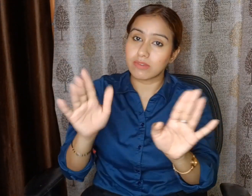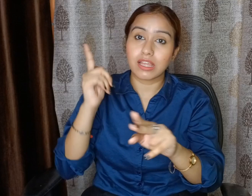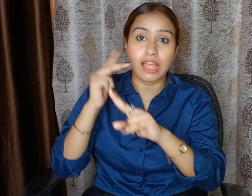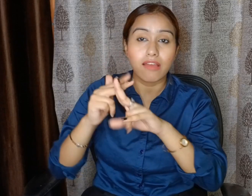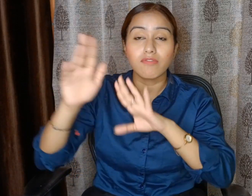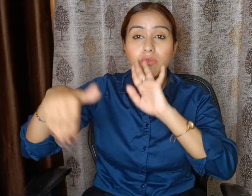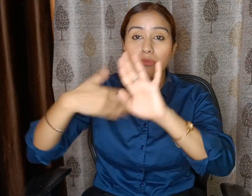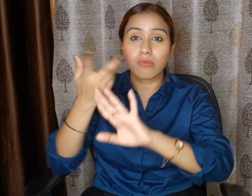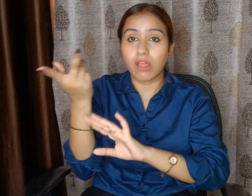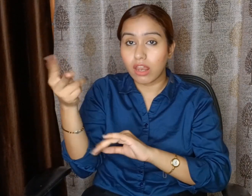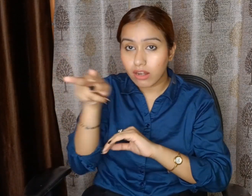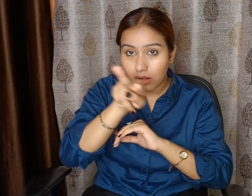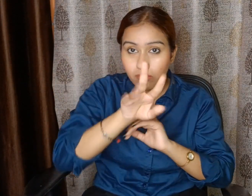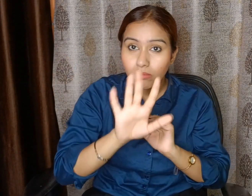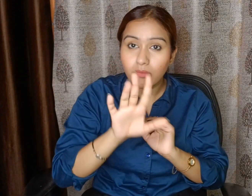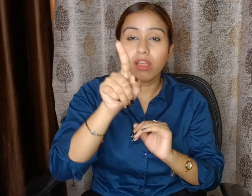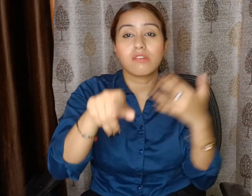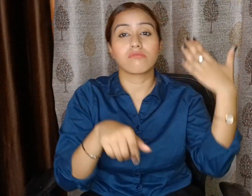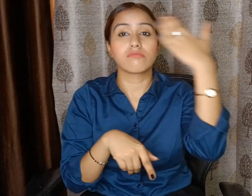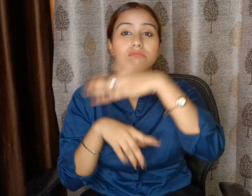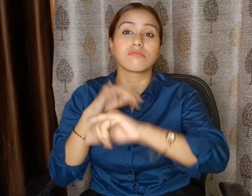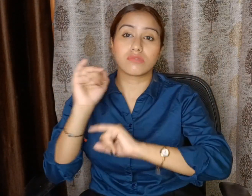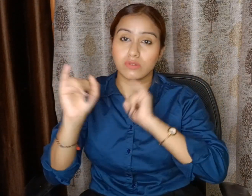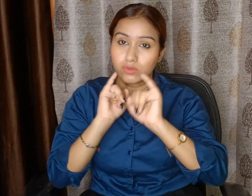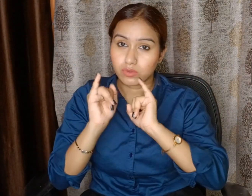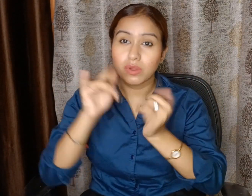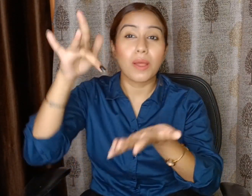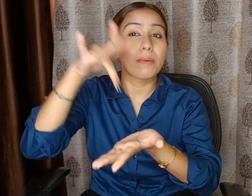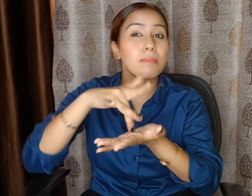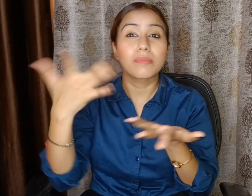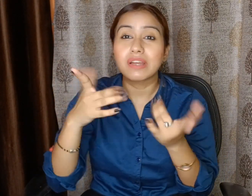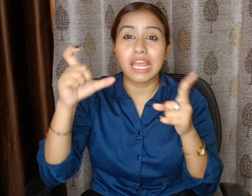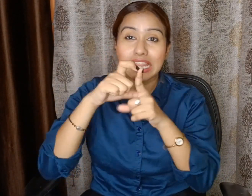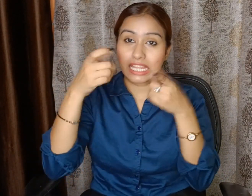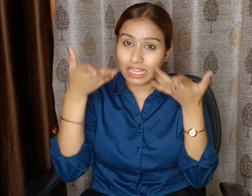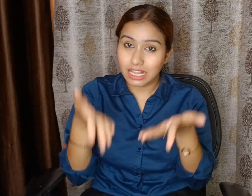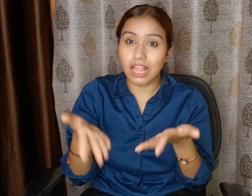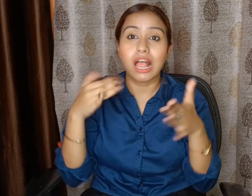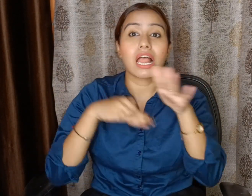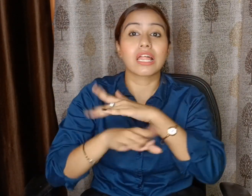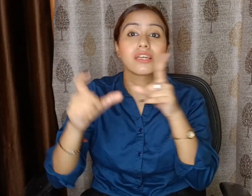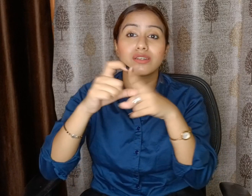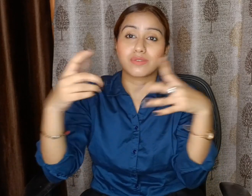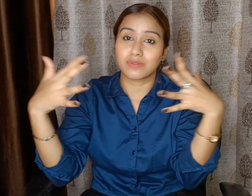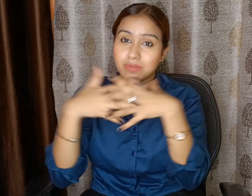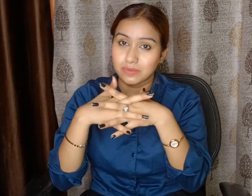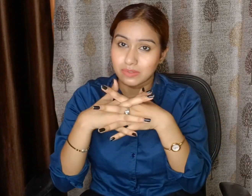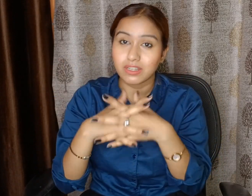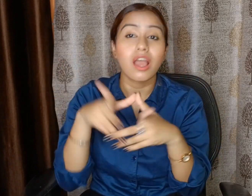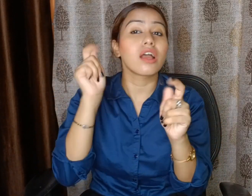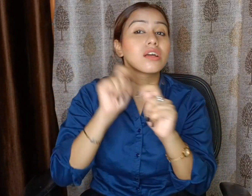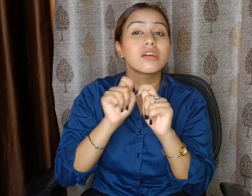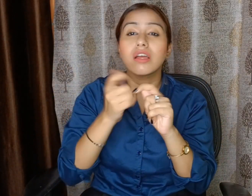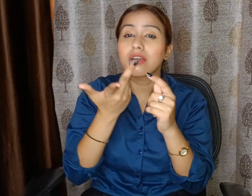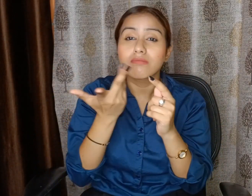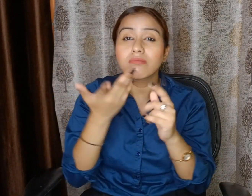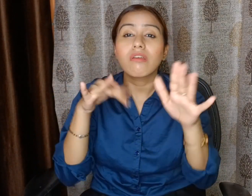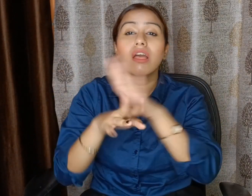है वो द्वारका दिल्ली में है, FNB सर्विस में है। तो आपको बस उनको मेल करना रहेगा उनकी Gmail ID पे अपना CV, उसके